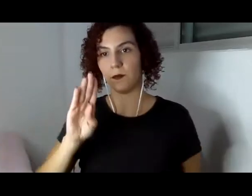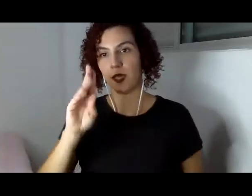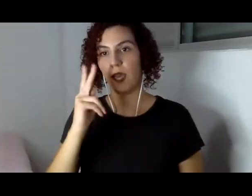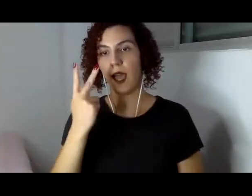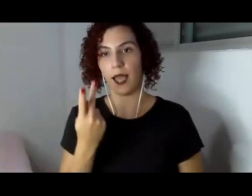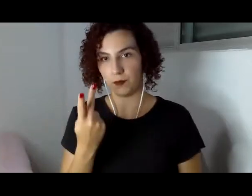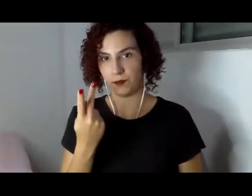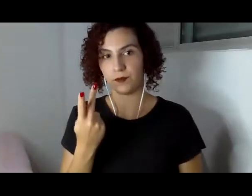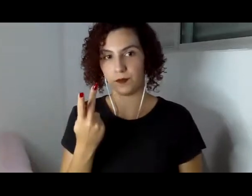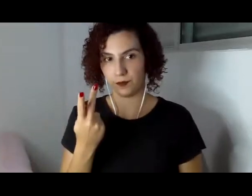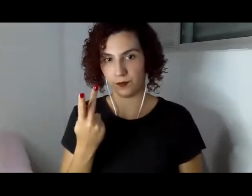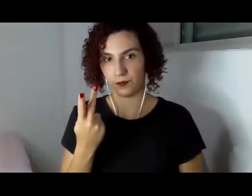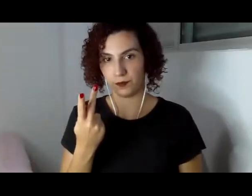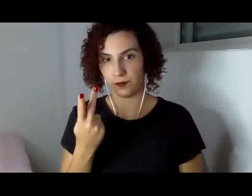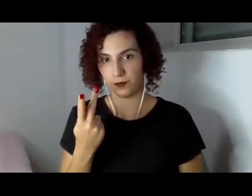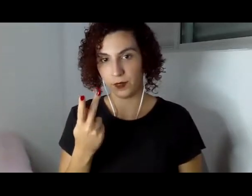Cidade. BH.